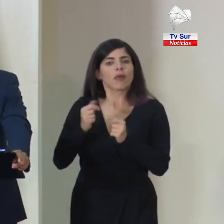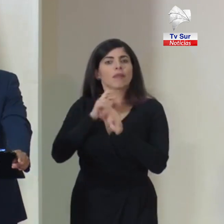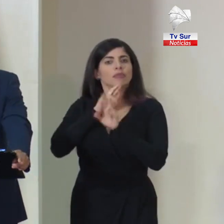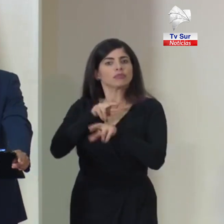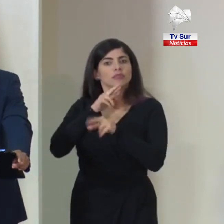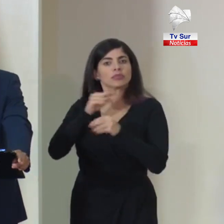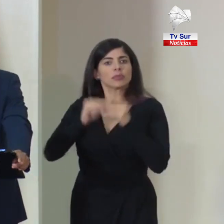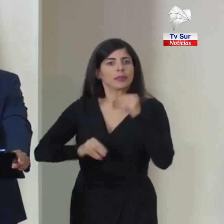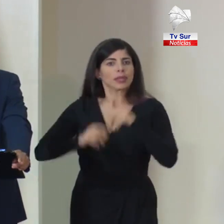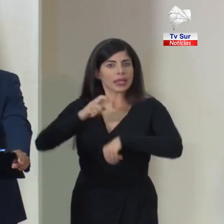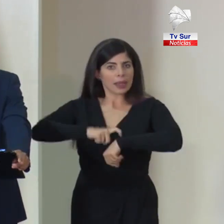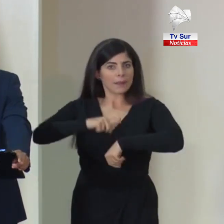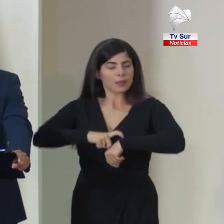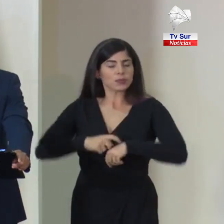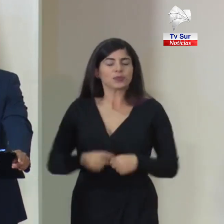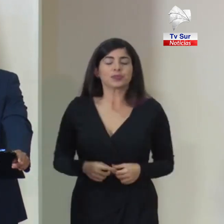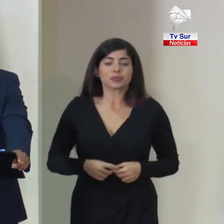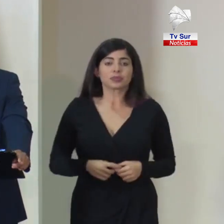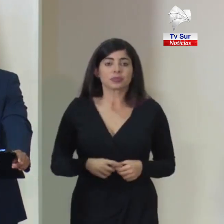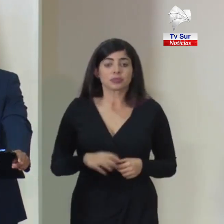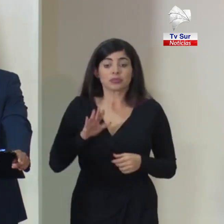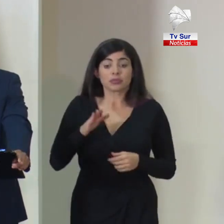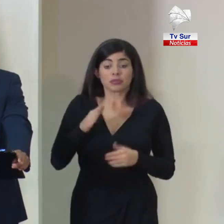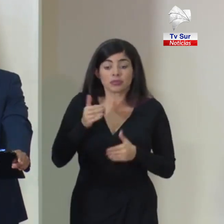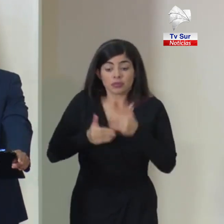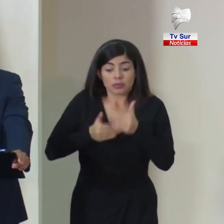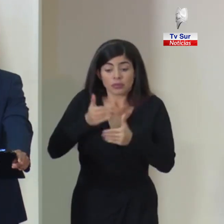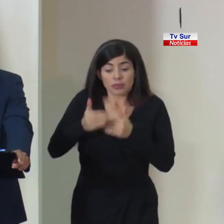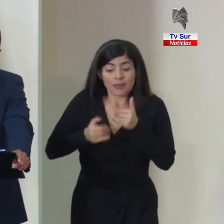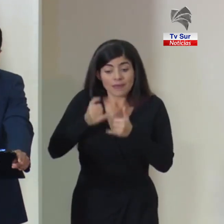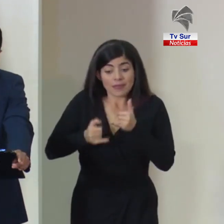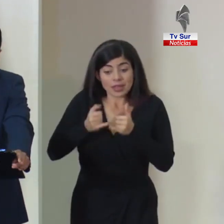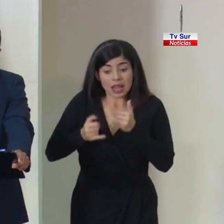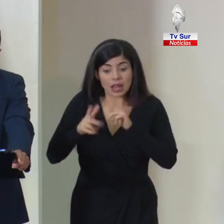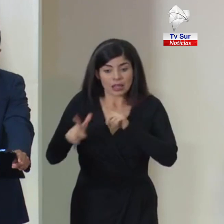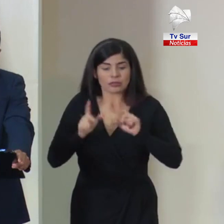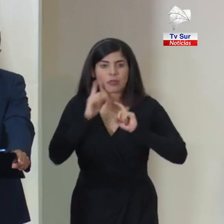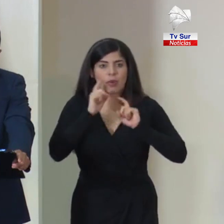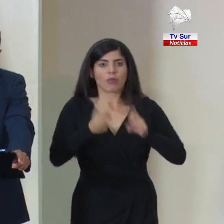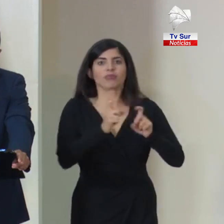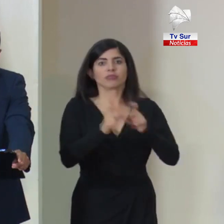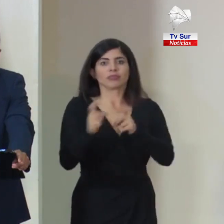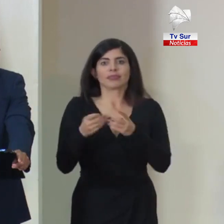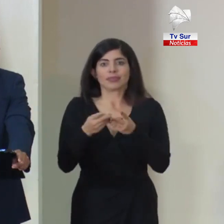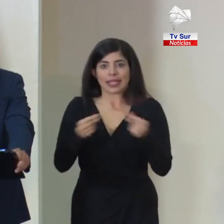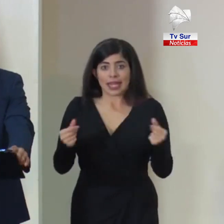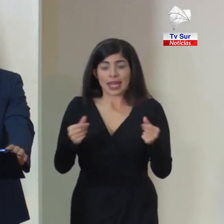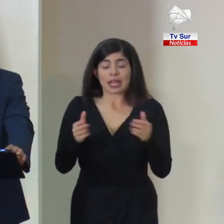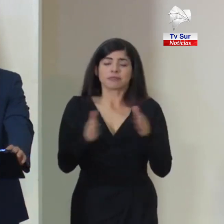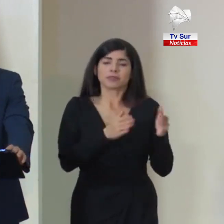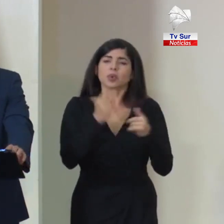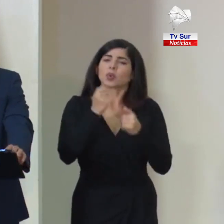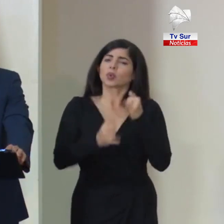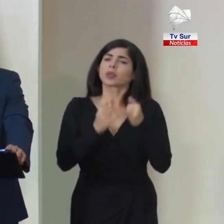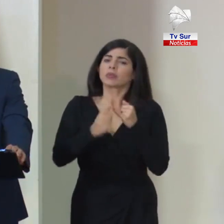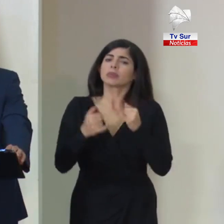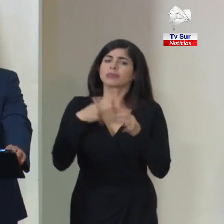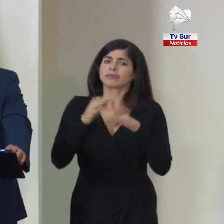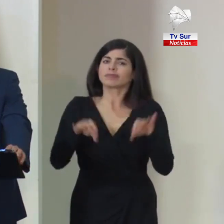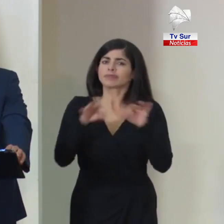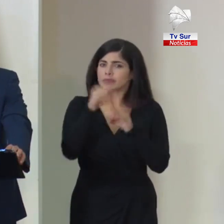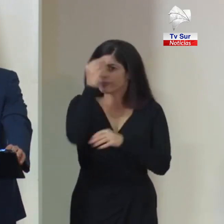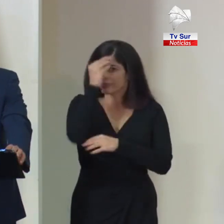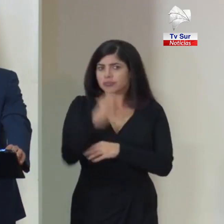lleve menos tiempo en los procesos finales de dación de tierra. Y por último, me parece importante